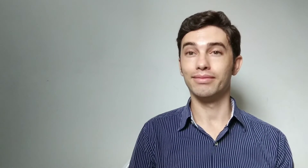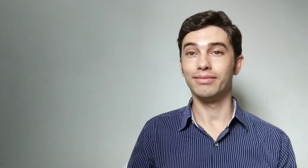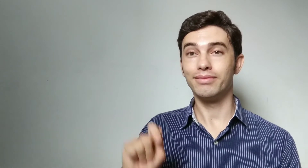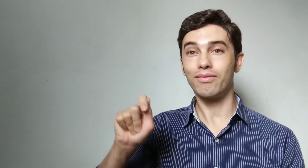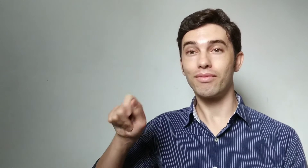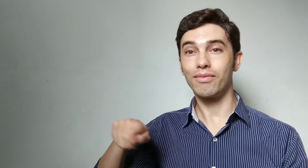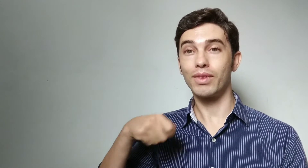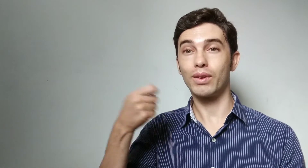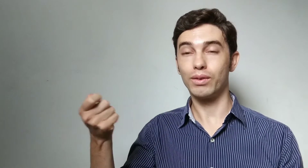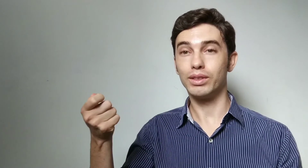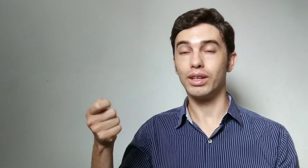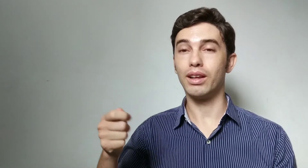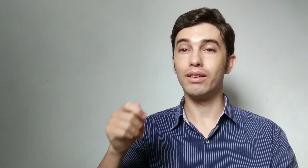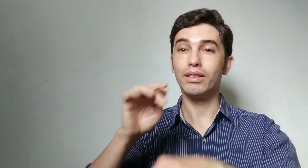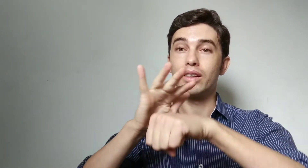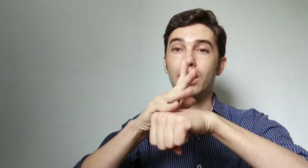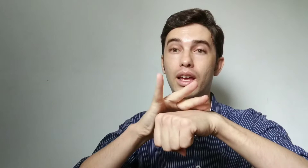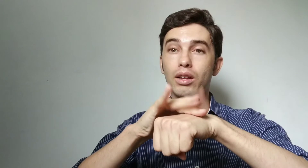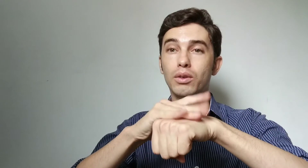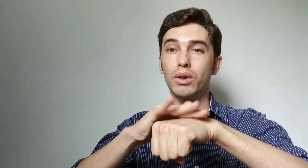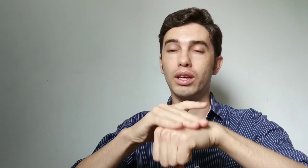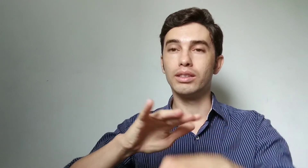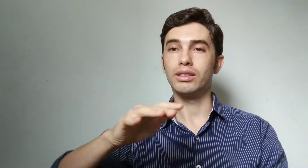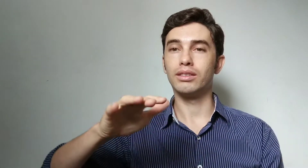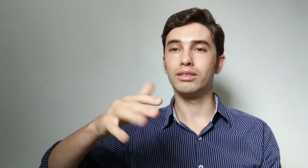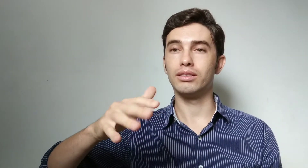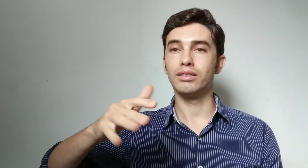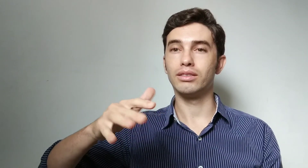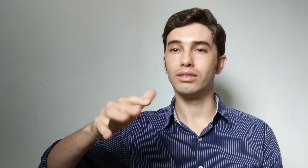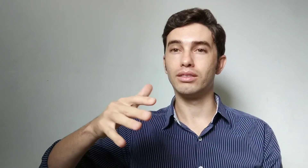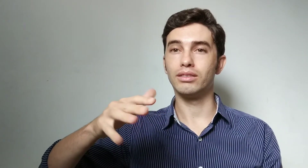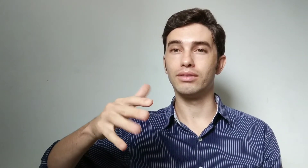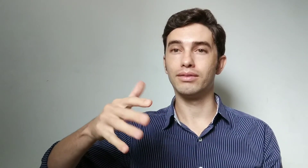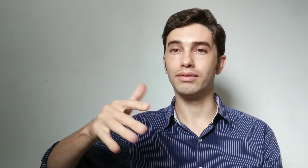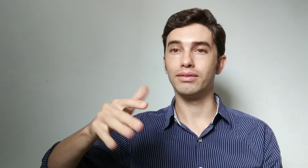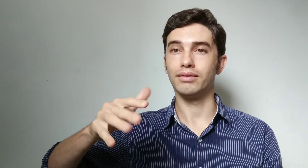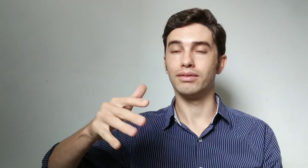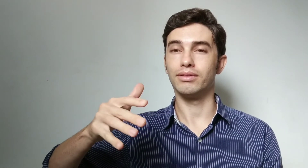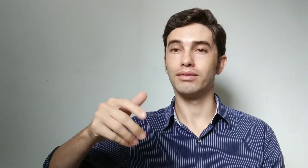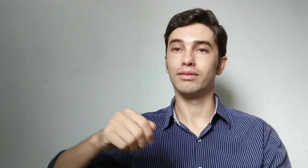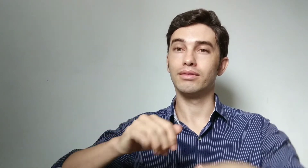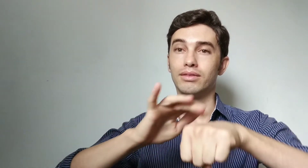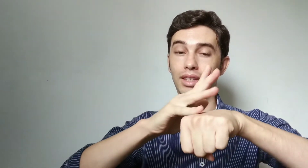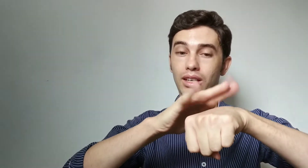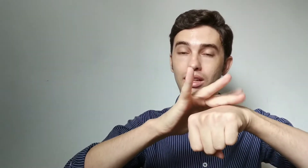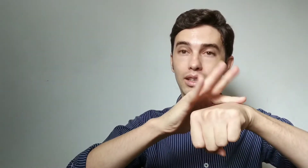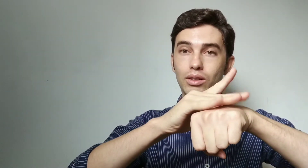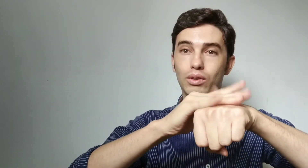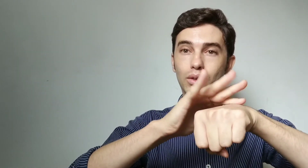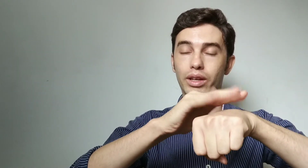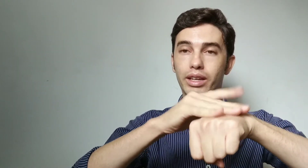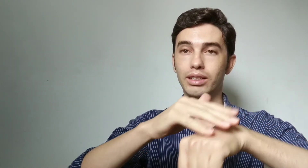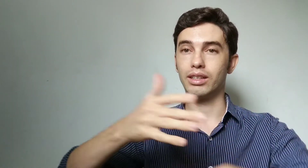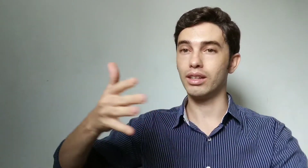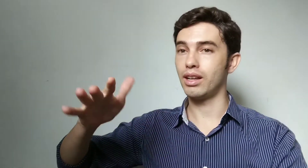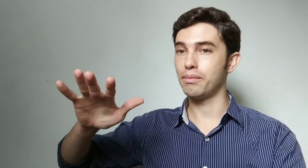O sinal se faz doença e treme a mão. Então, doença